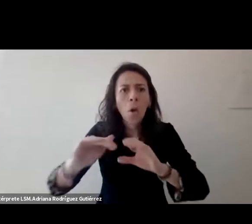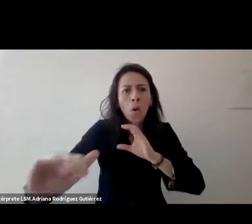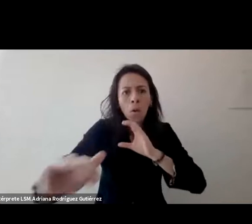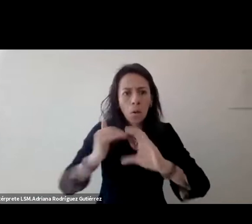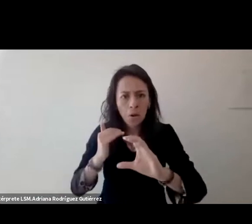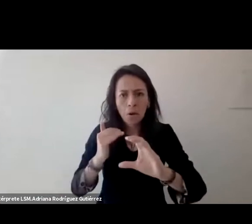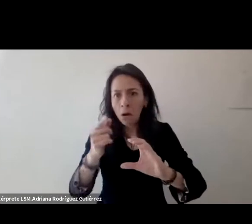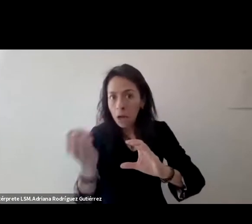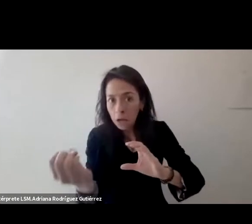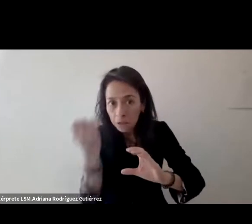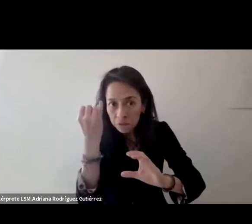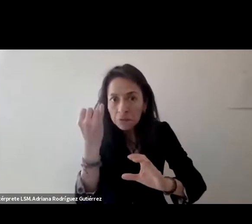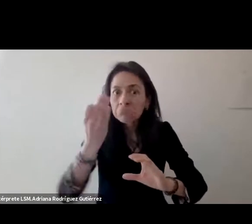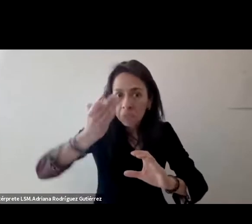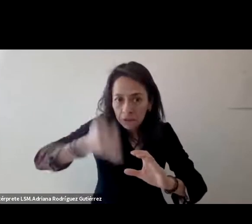poder hacerlo en